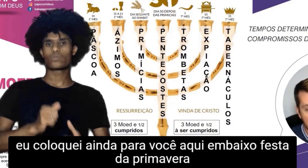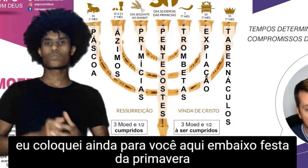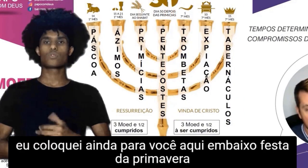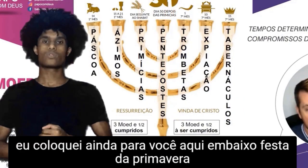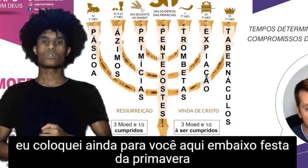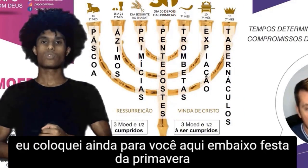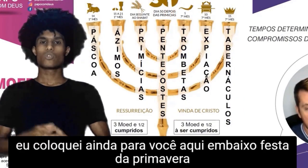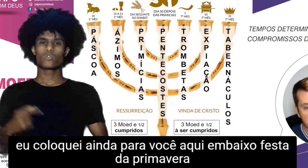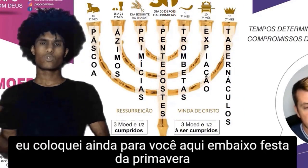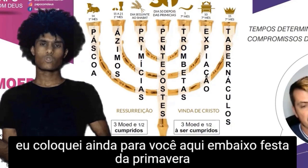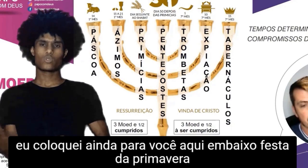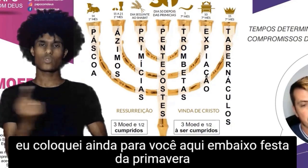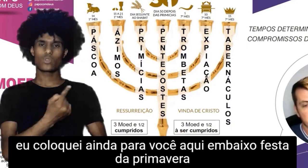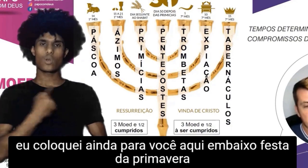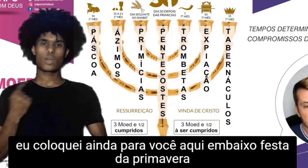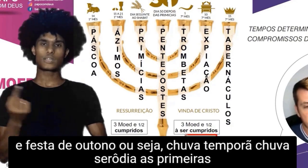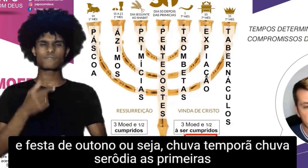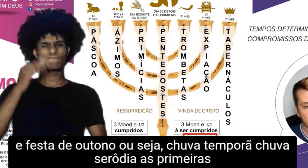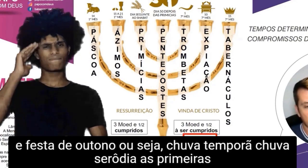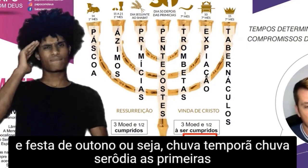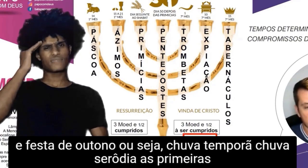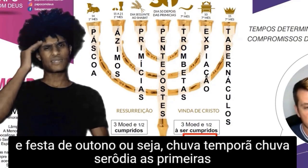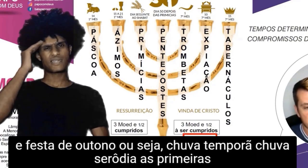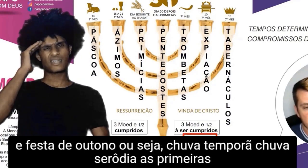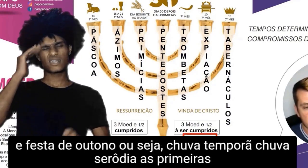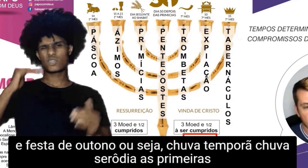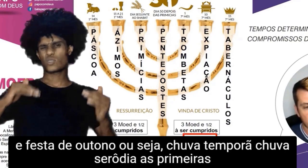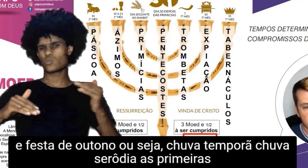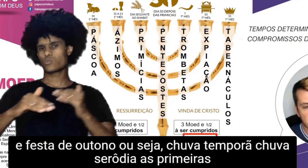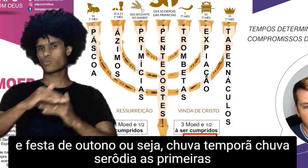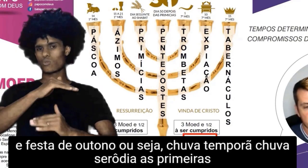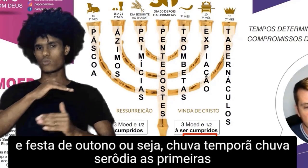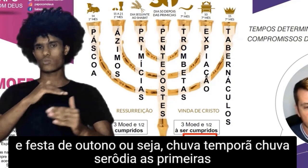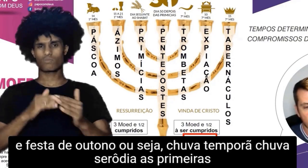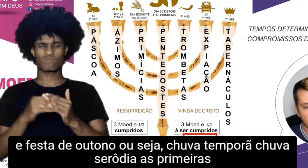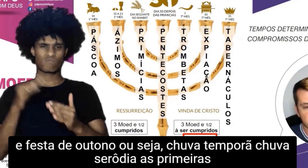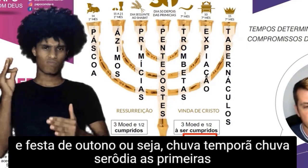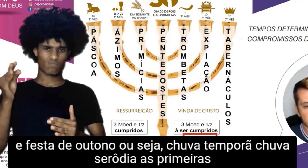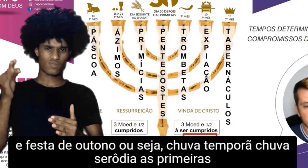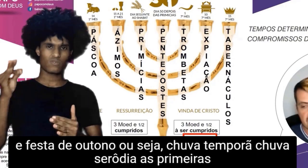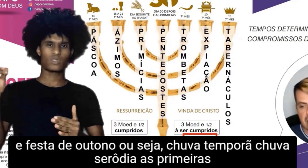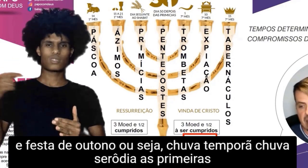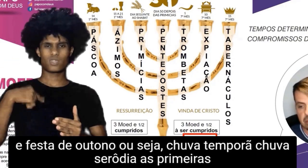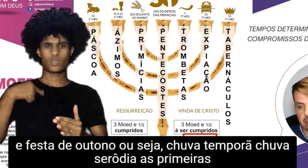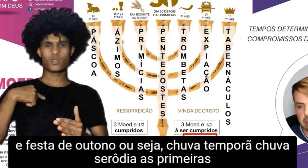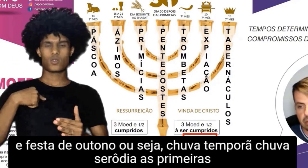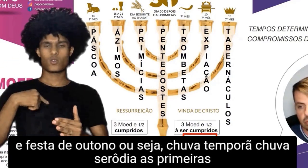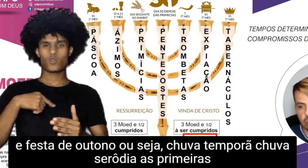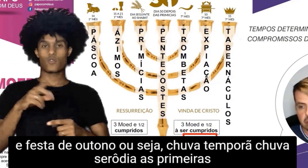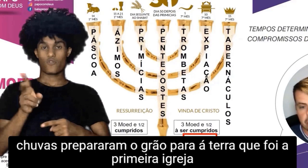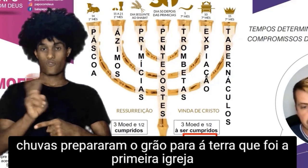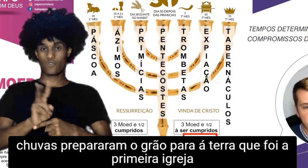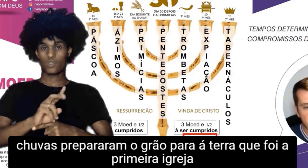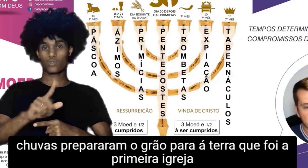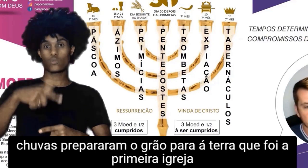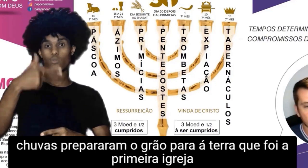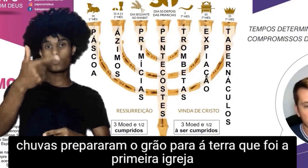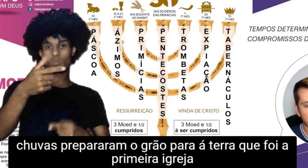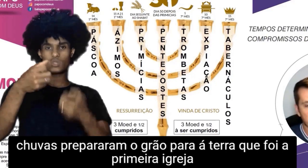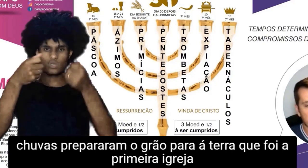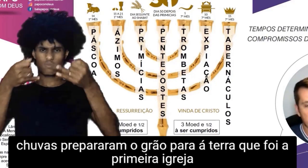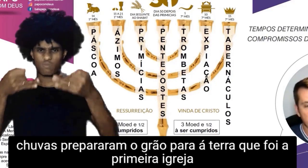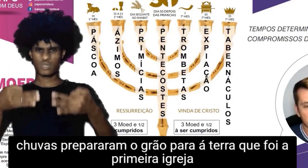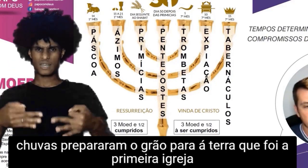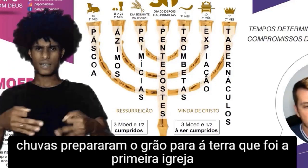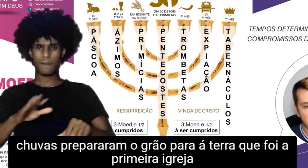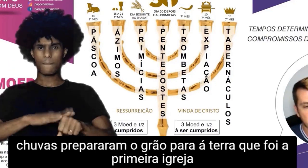você aqui embaixo, ó, festa da primavera e festa do outono, ou seja, chuva temporã, chuva serôdia. As primeiras chuvas prepararam o